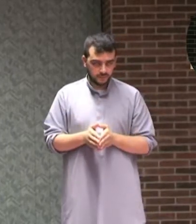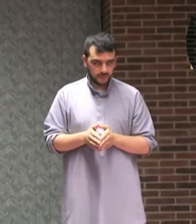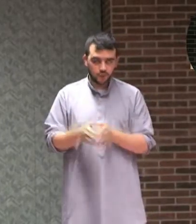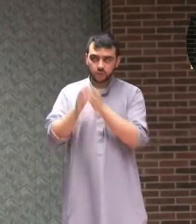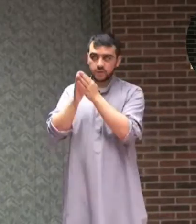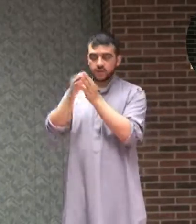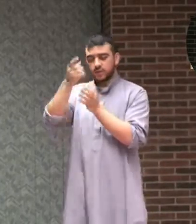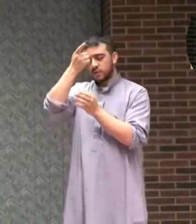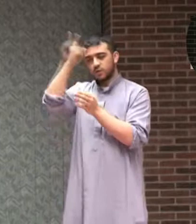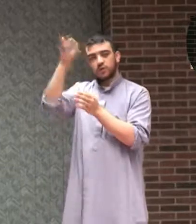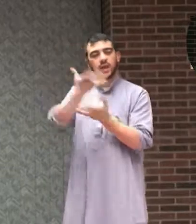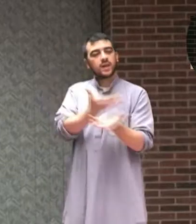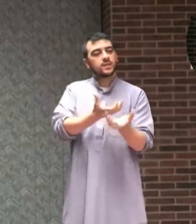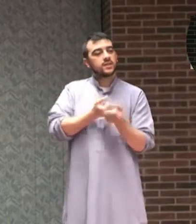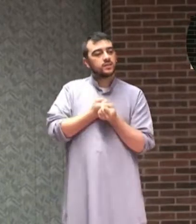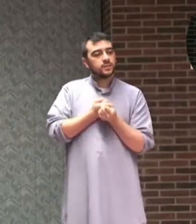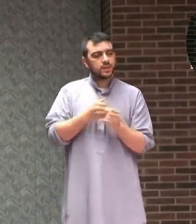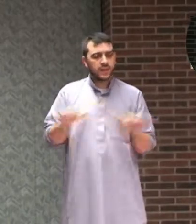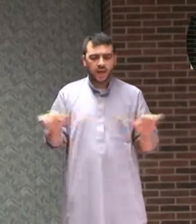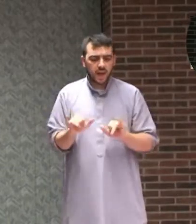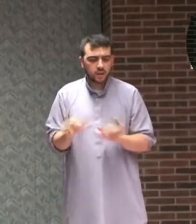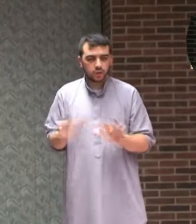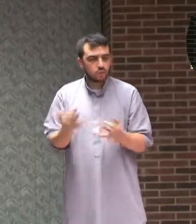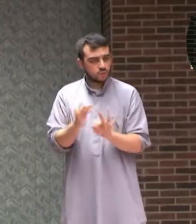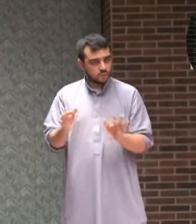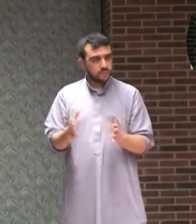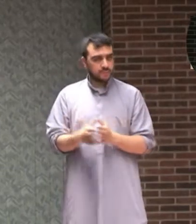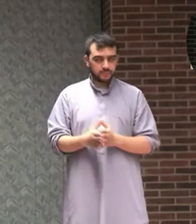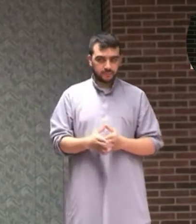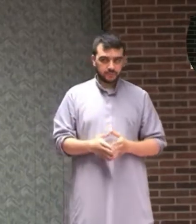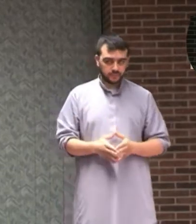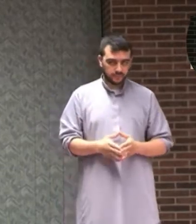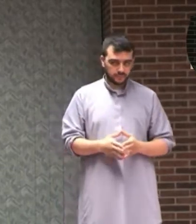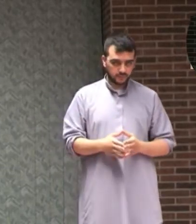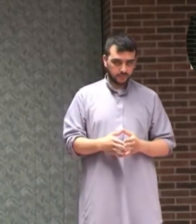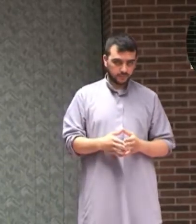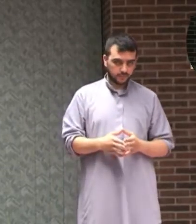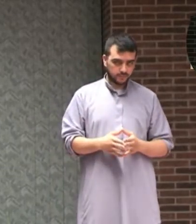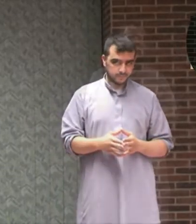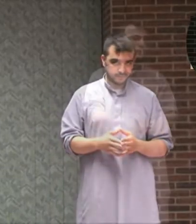qu'il puisse accepter de nous nos actions